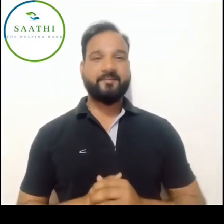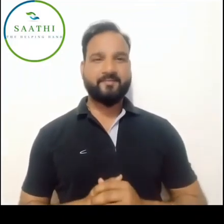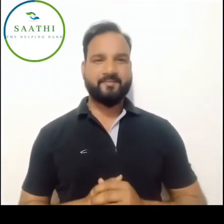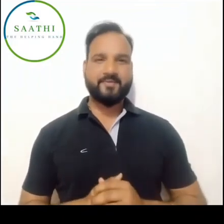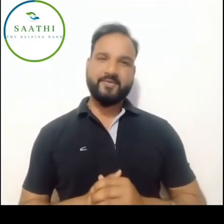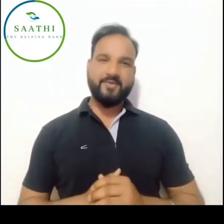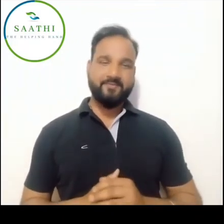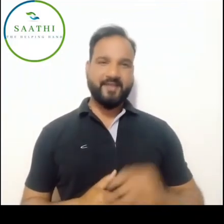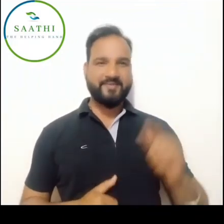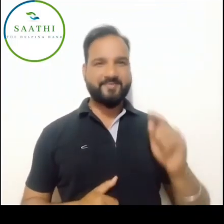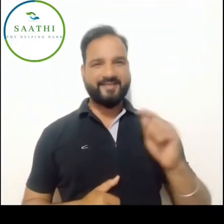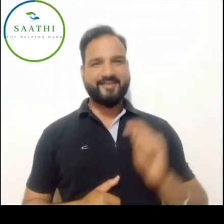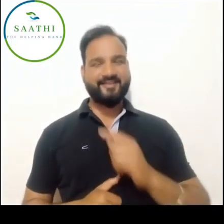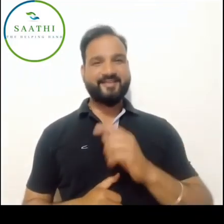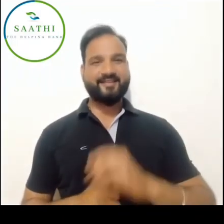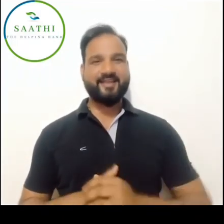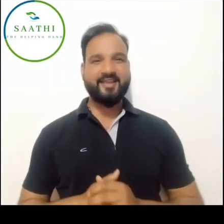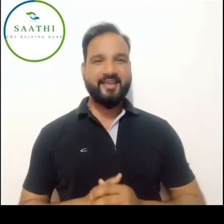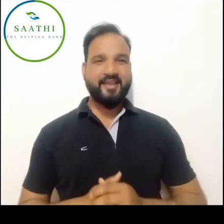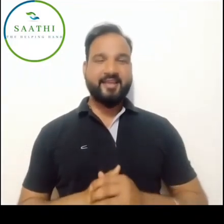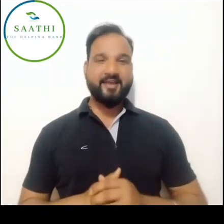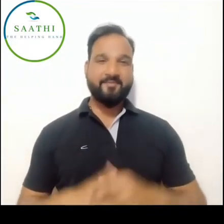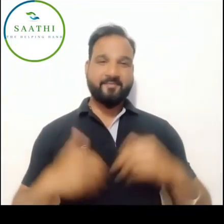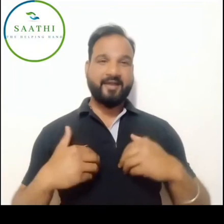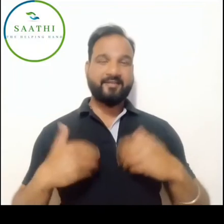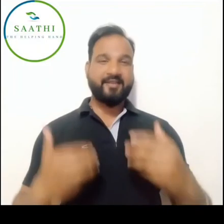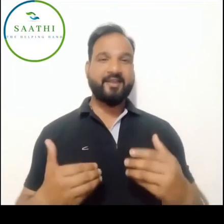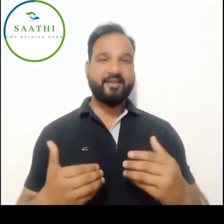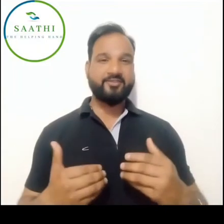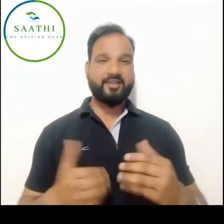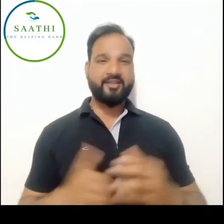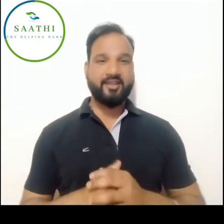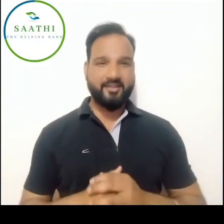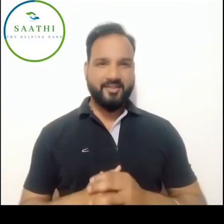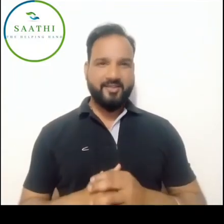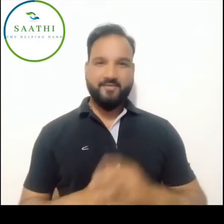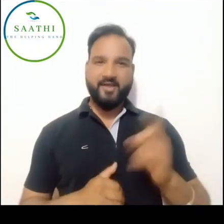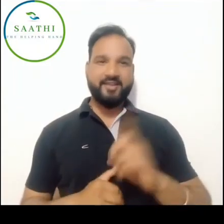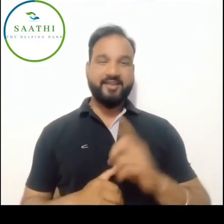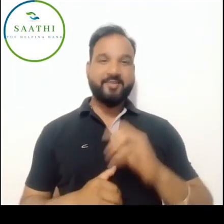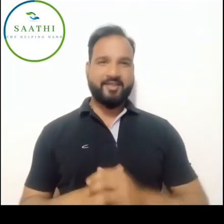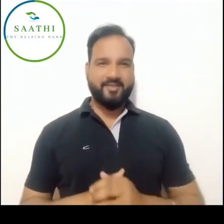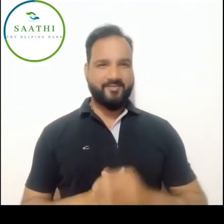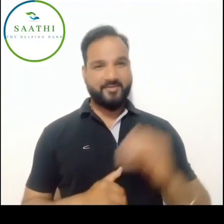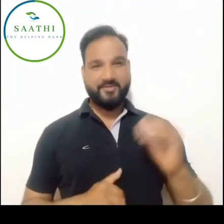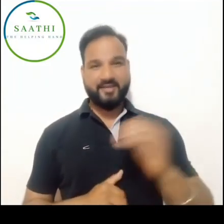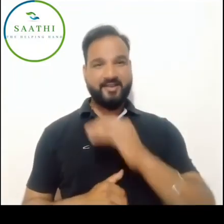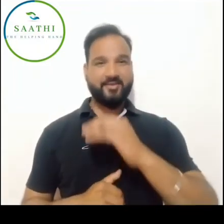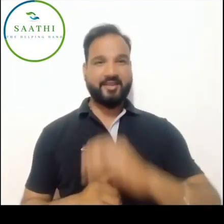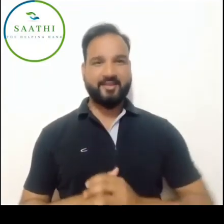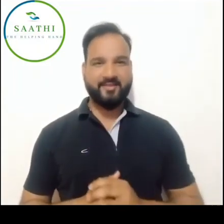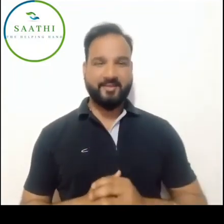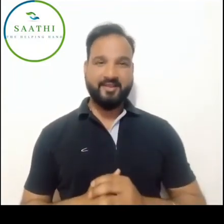उड़ते हैं। तो दोस्तों, हम इस बात से यह सीख सकते हैं कि हम बाहर से दिखने वाले जो व्यक्ति हैं वो आगे नहीं बढ़ते हैं, वो